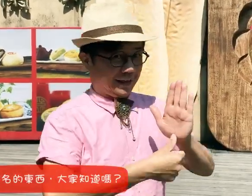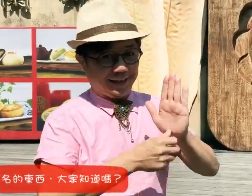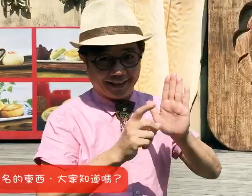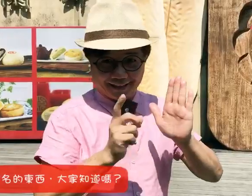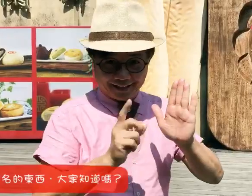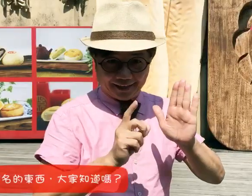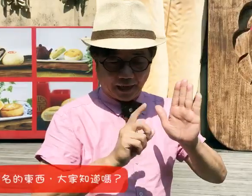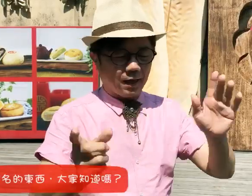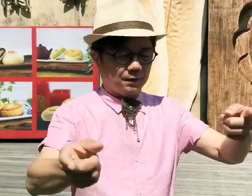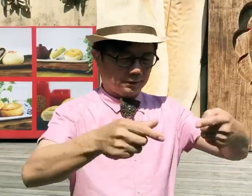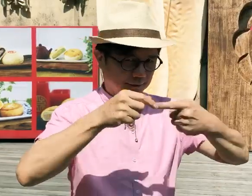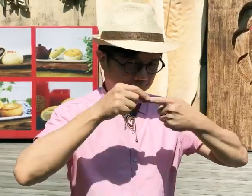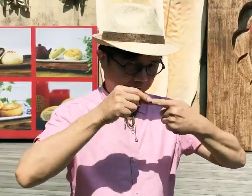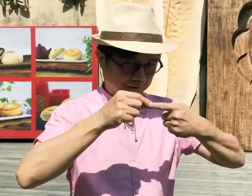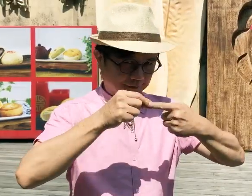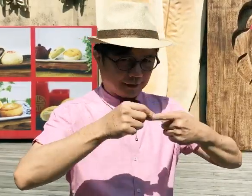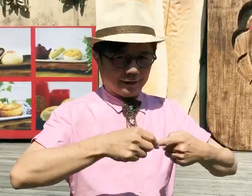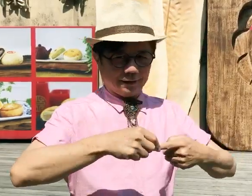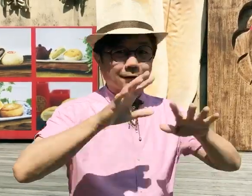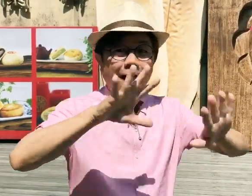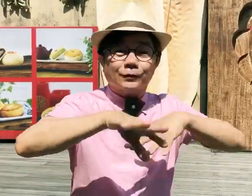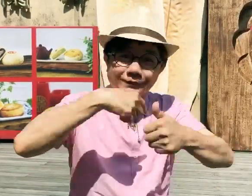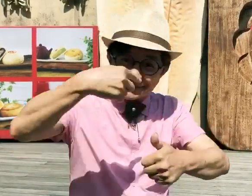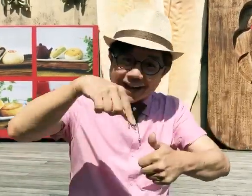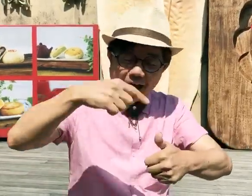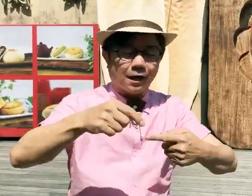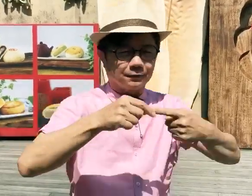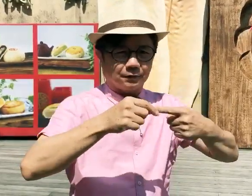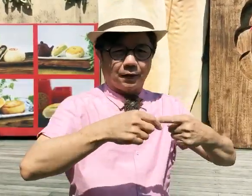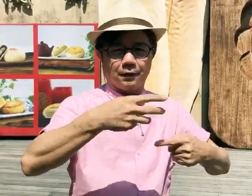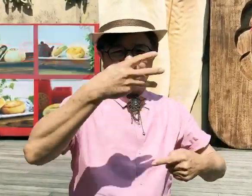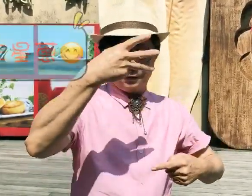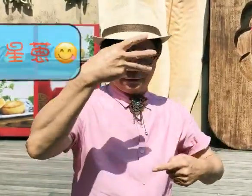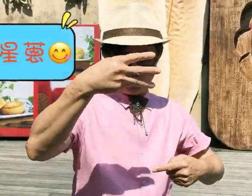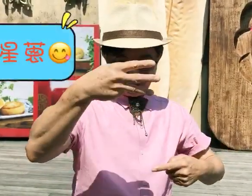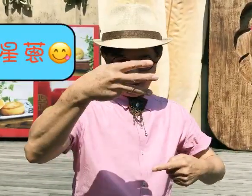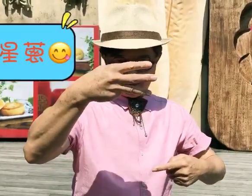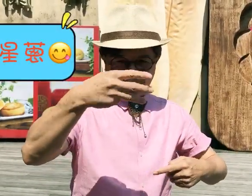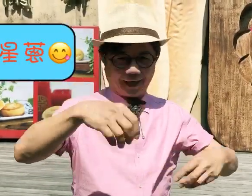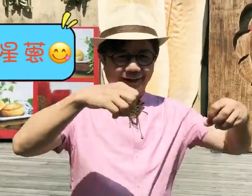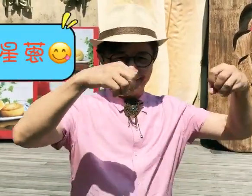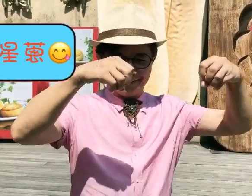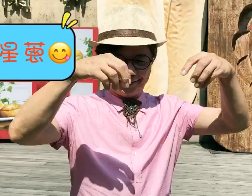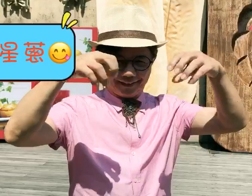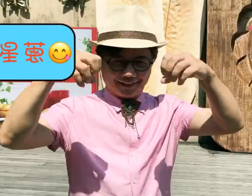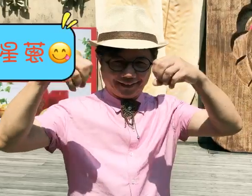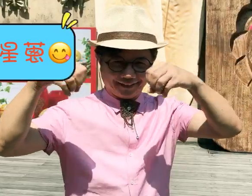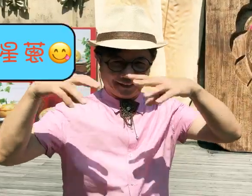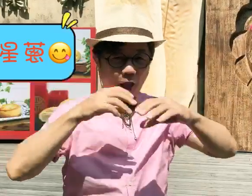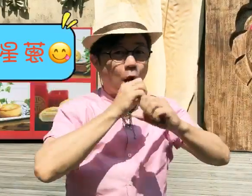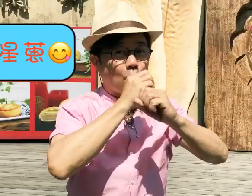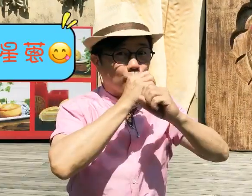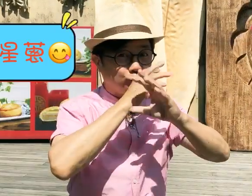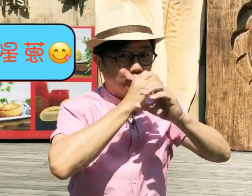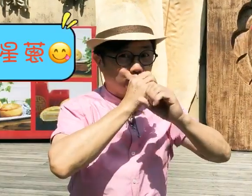兰最有名的就是，首先是手语哦，三星冲，